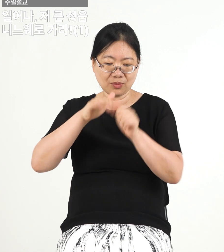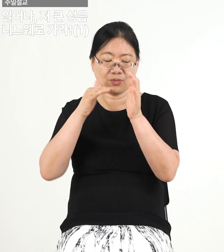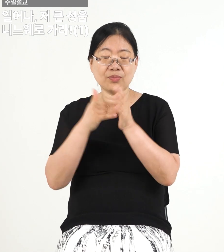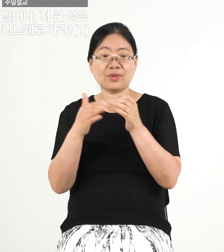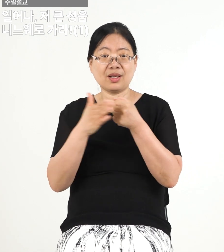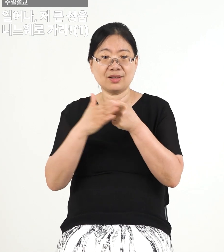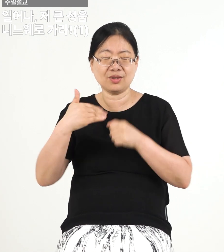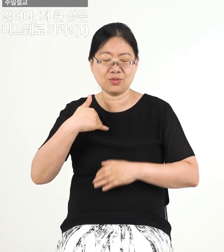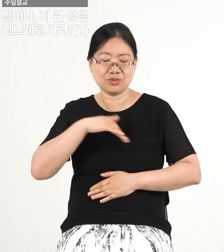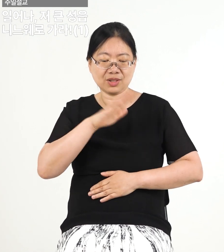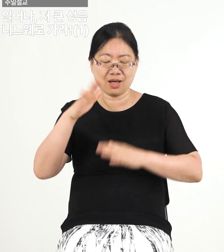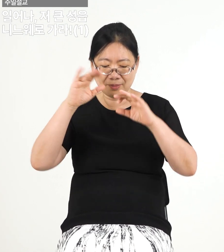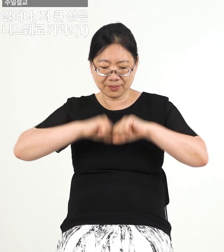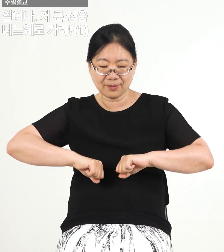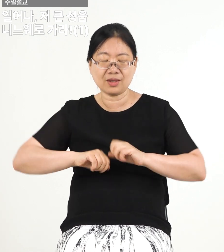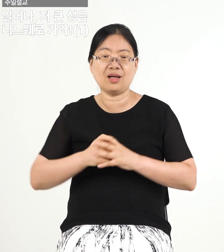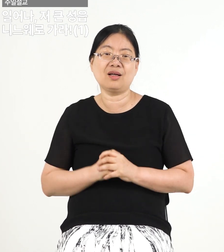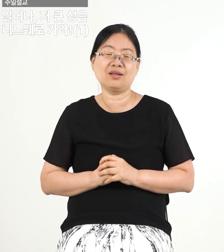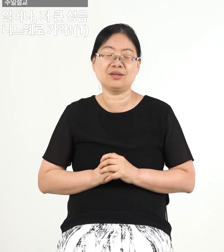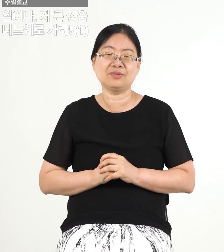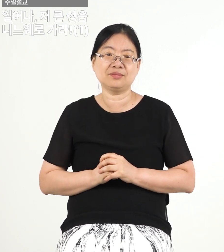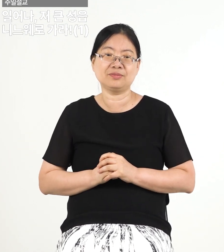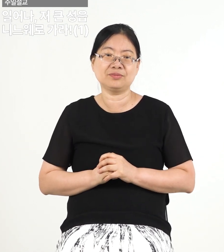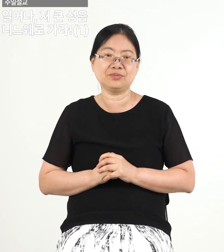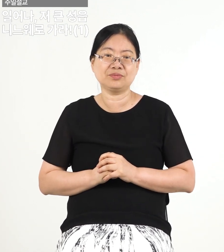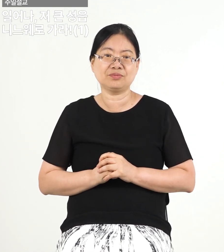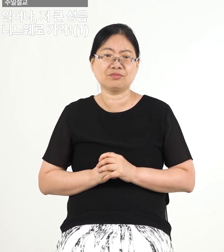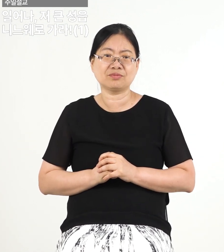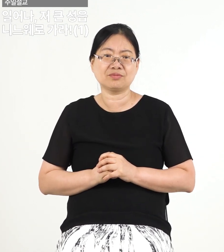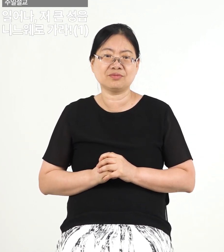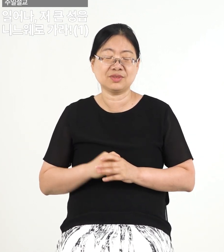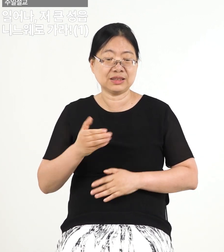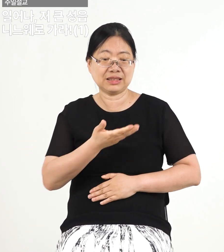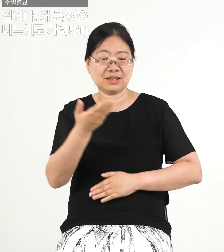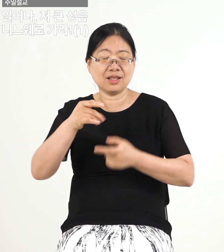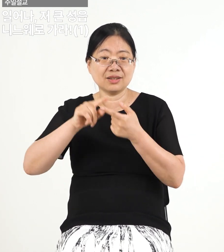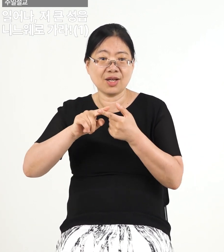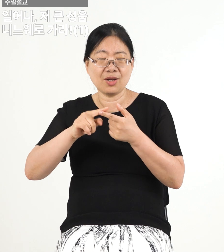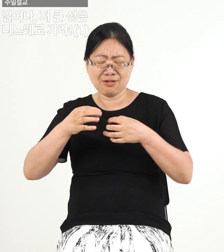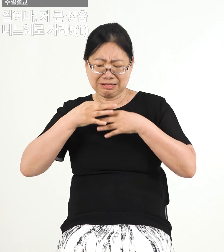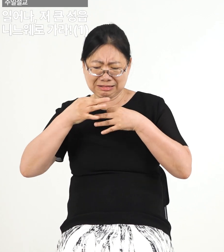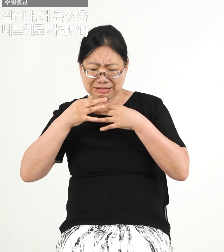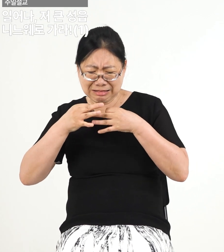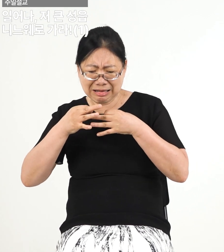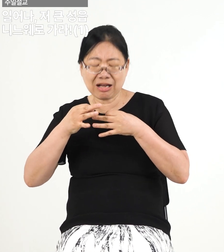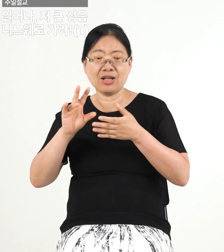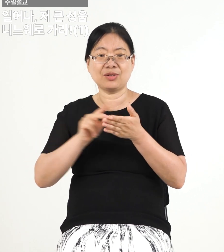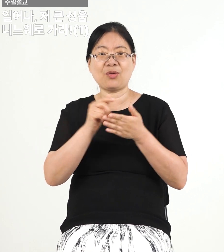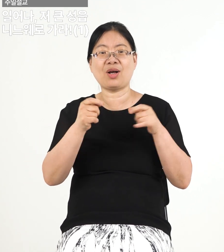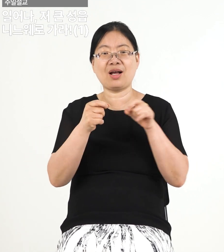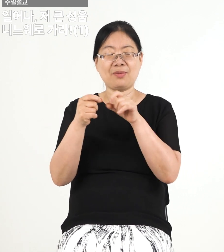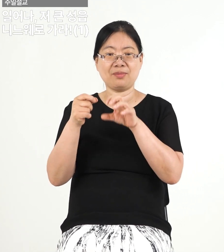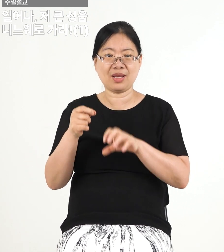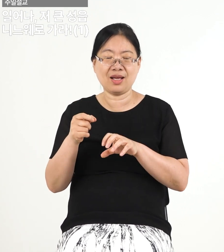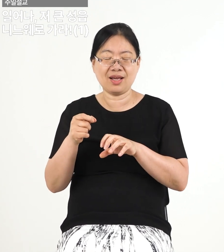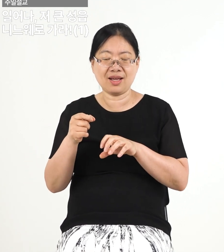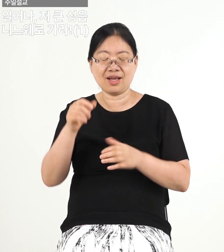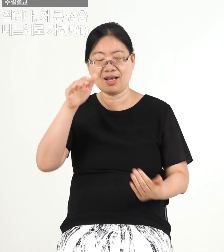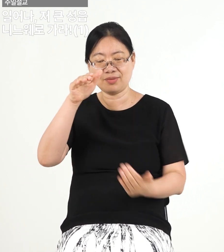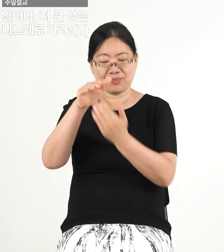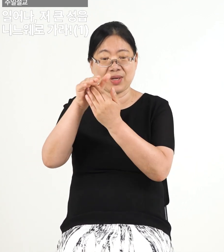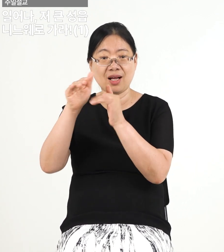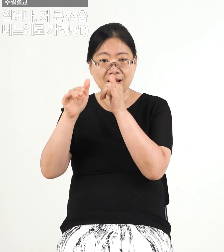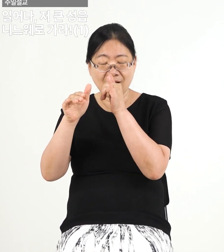보내셨나니 우리가 멸하리라. 네, 그들에 대한 부르짖음이 여호와 앞에